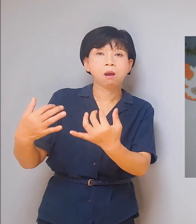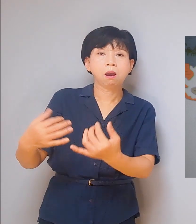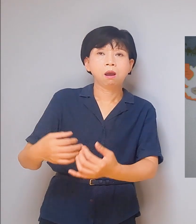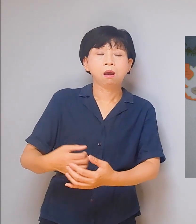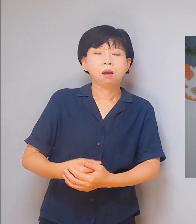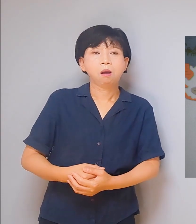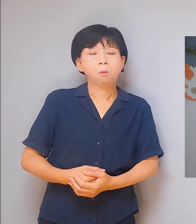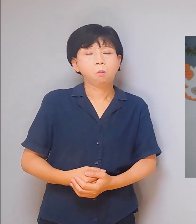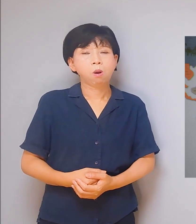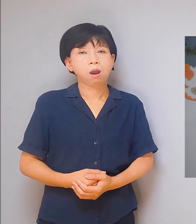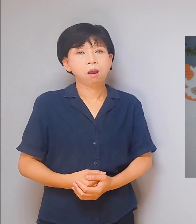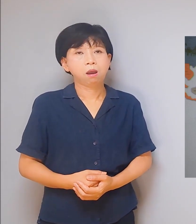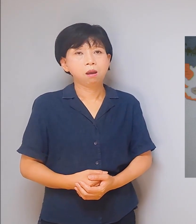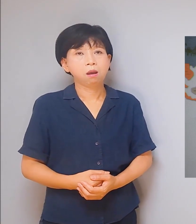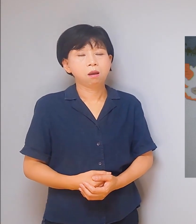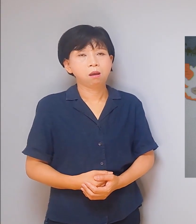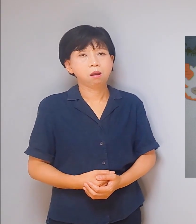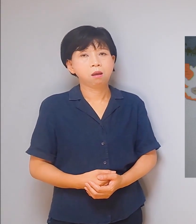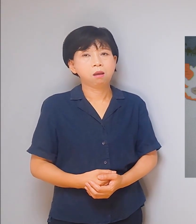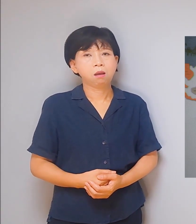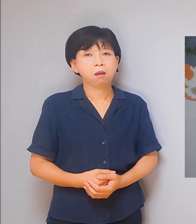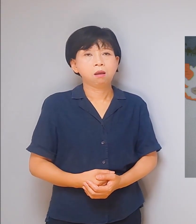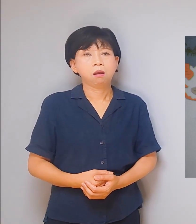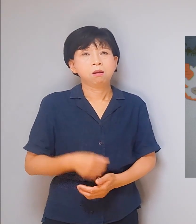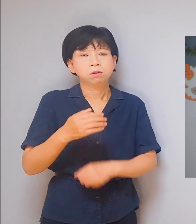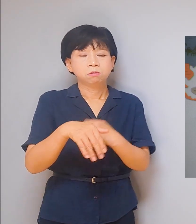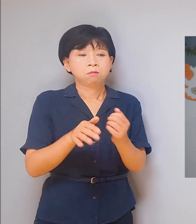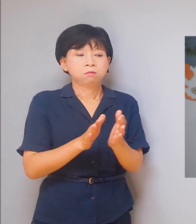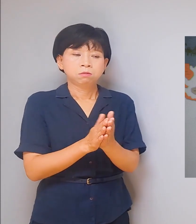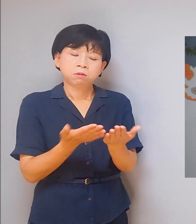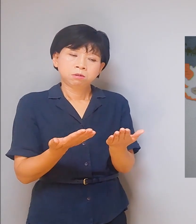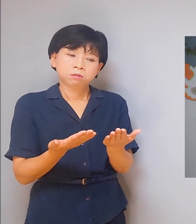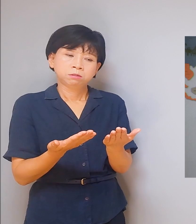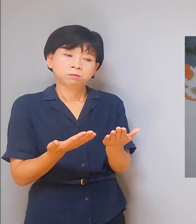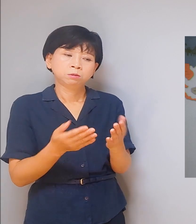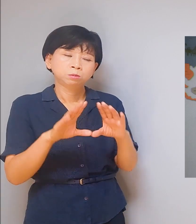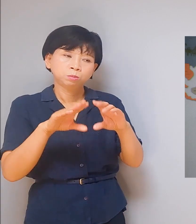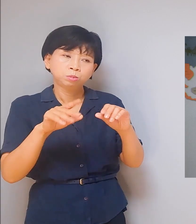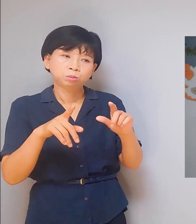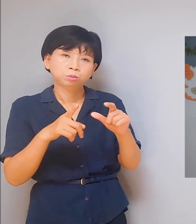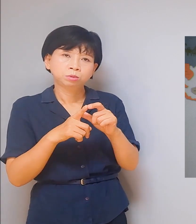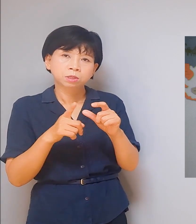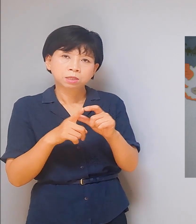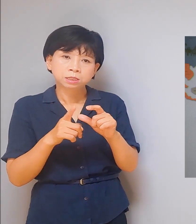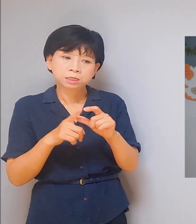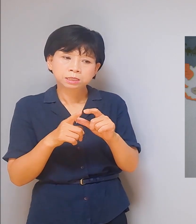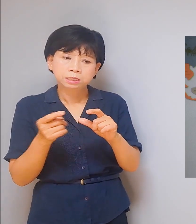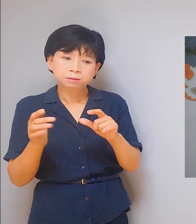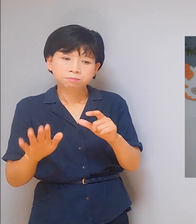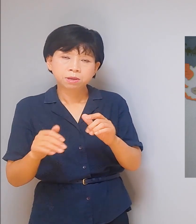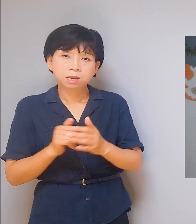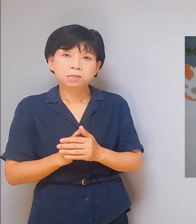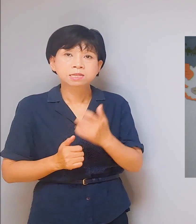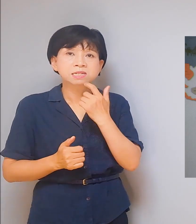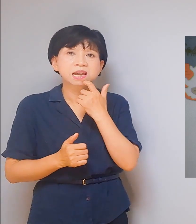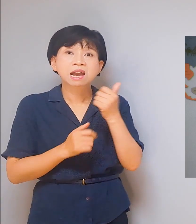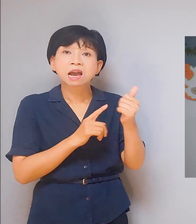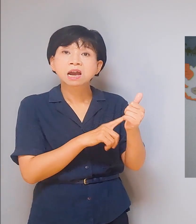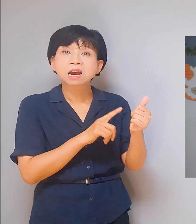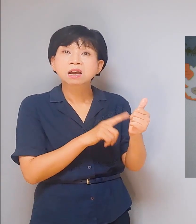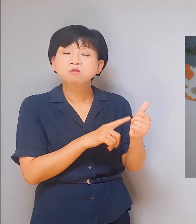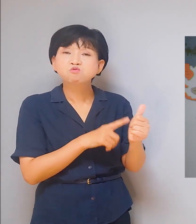표현이 조금 부드럽게 적혀 있지만 원래 원문을 보면 이 야곱 일행을 갈기갈기 찢어 죽이려고